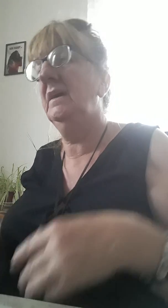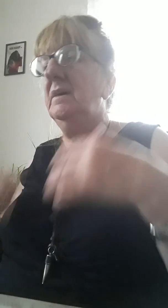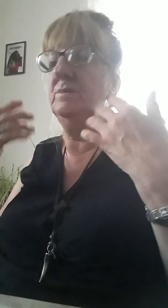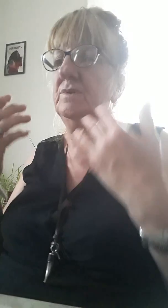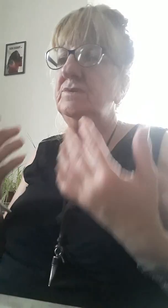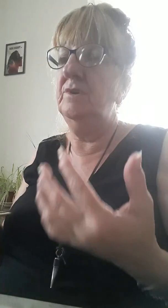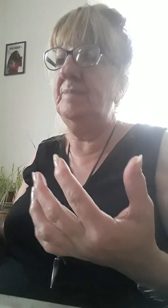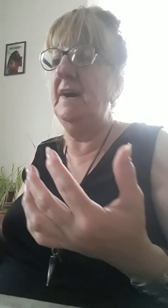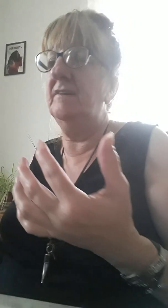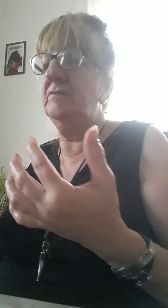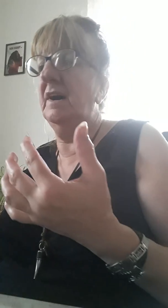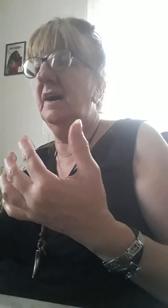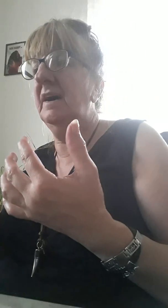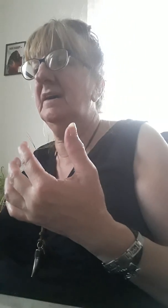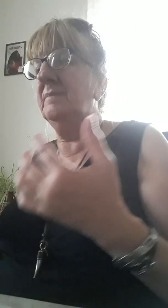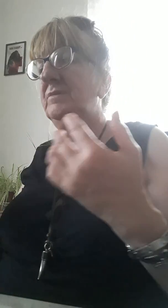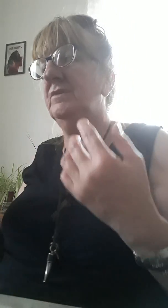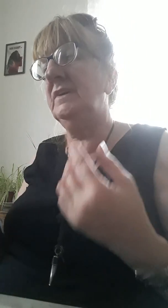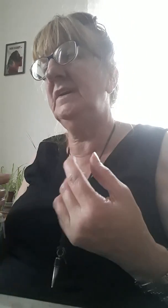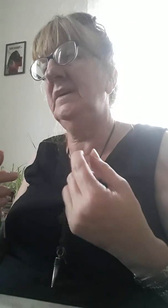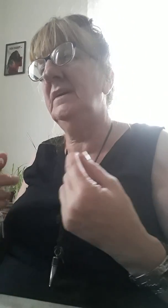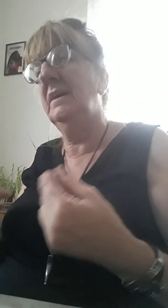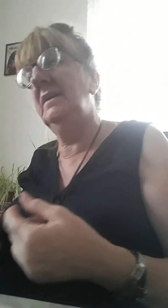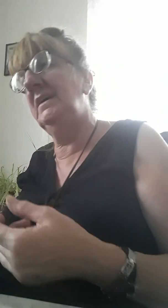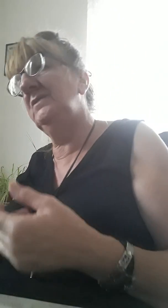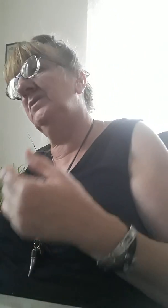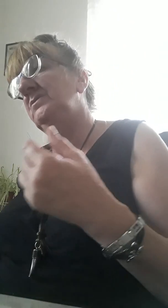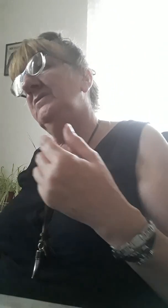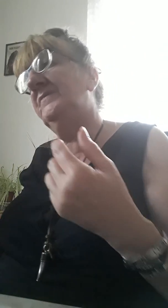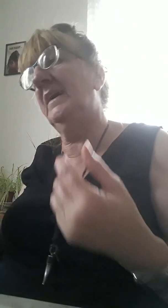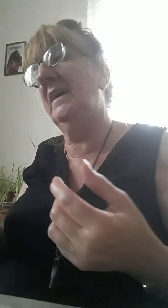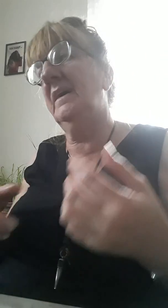femme. Pour ne pas voir pleurer les yeux d'une